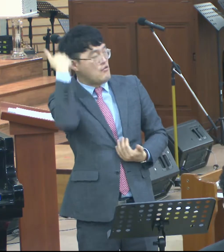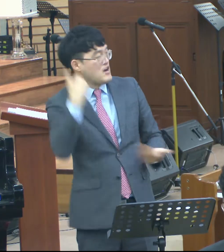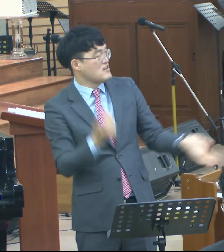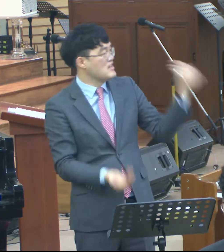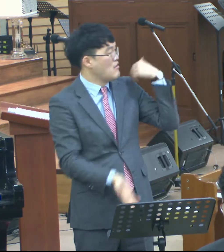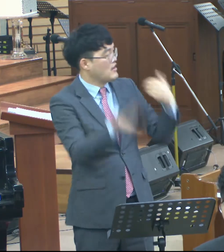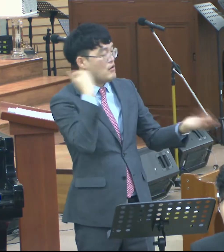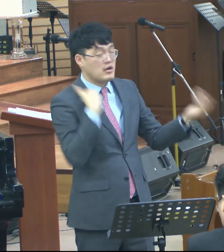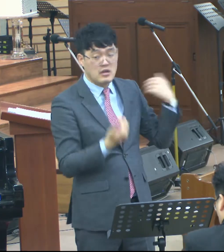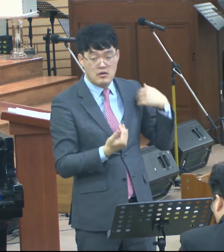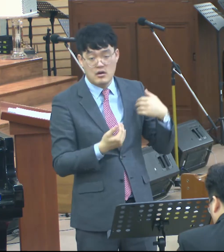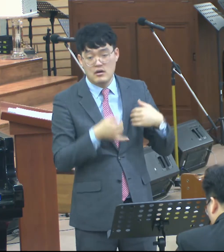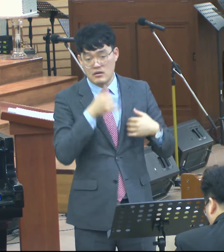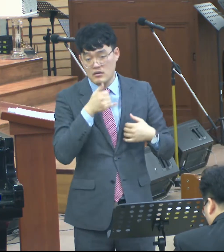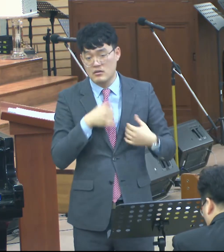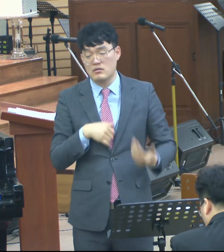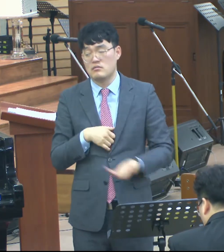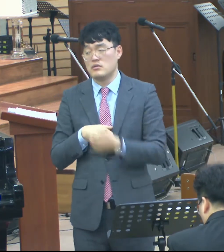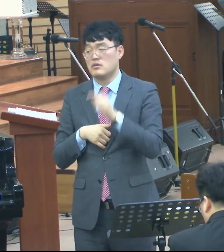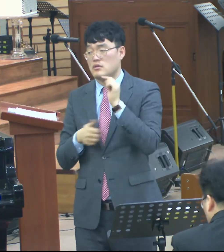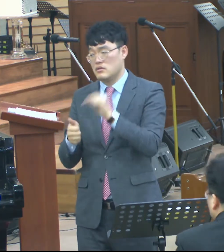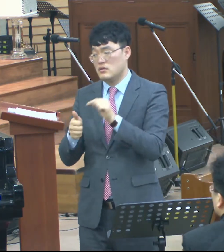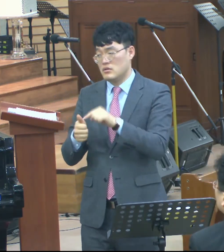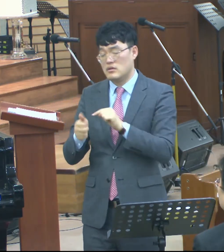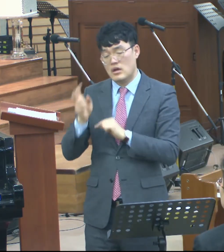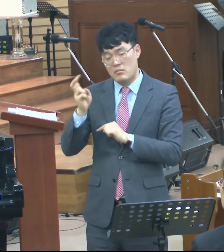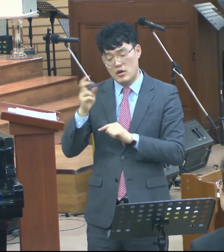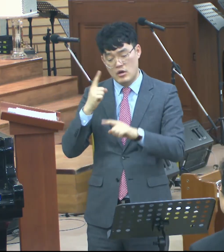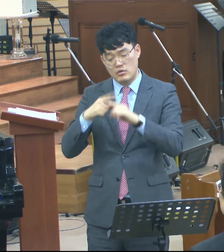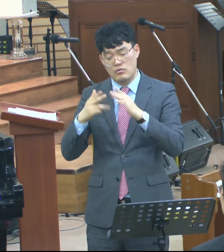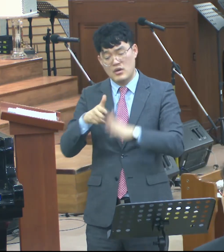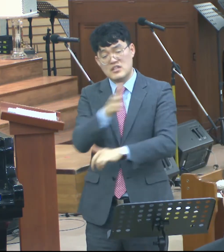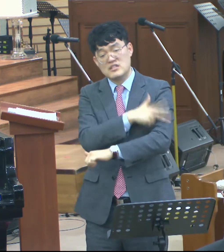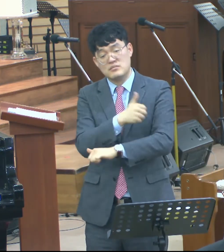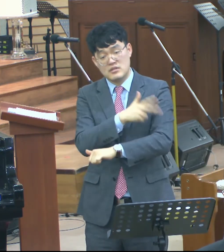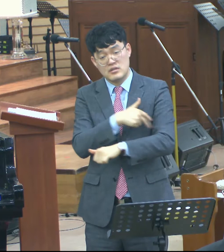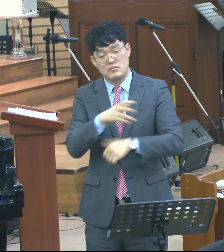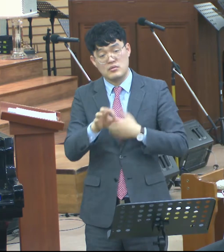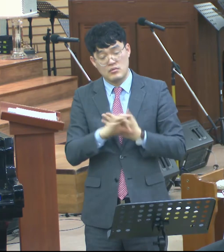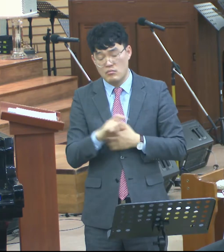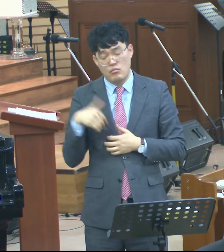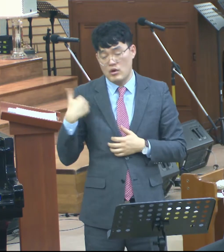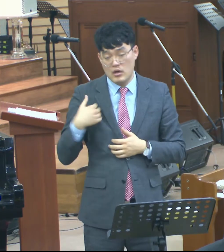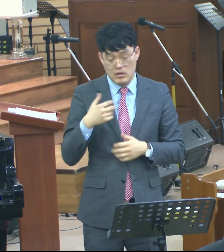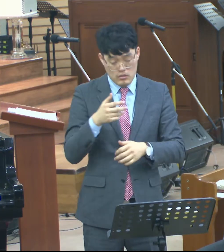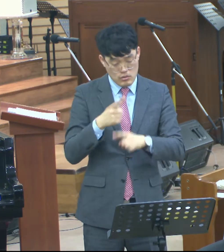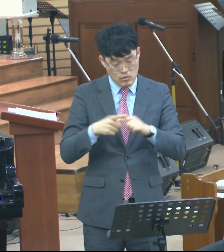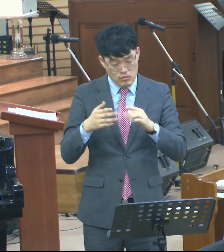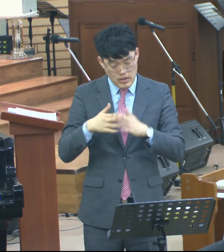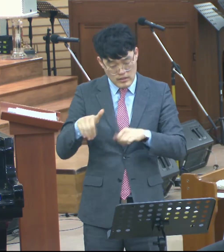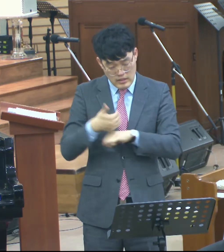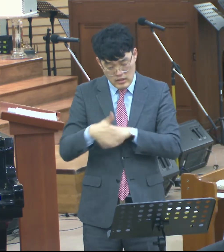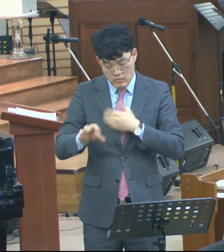그분이 혹시 교회 집사님이면요, 정말 신앙이 잘못된 거 아니에요? 교회 집사인지 아닌지 몰라요. 모르는데 혹시 교회를